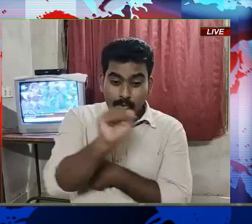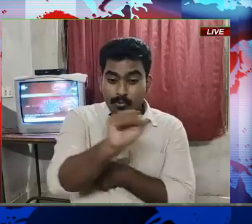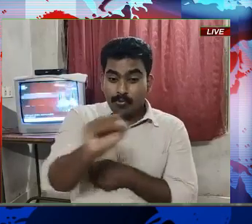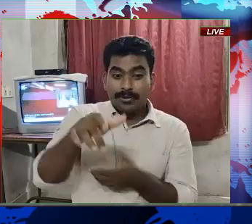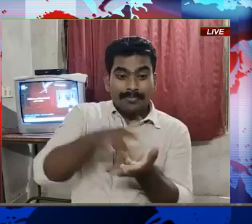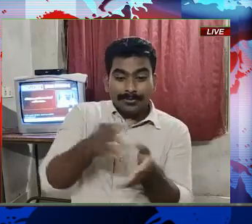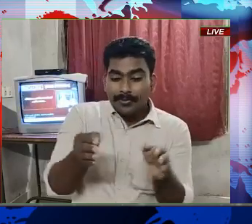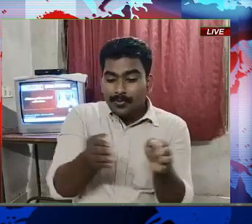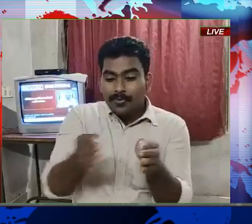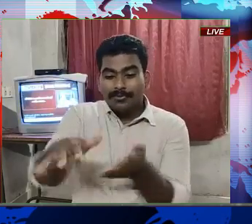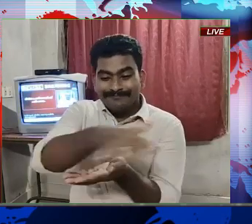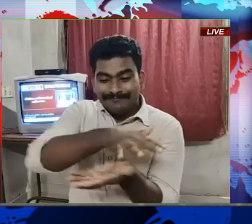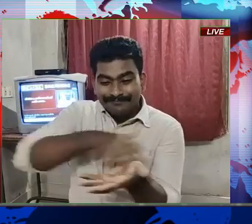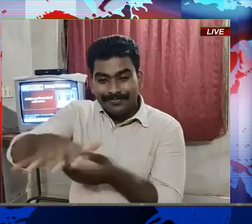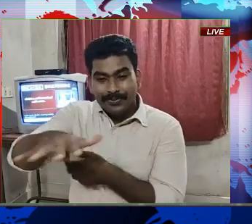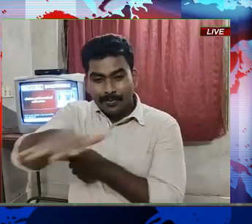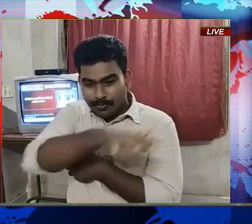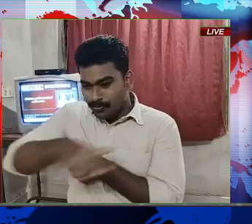സൗകര്യം